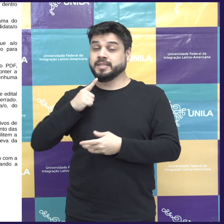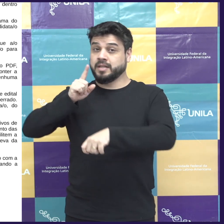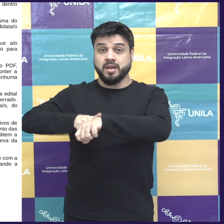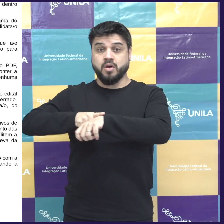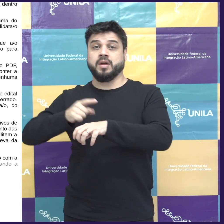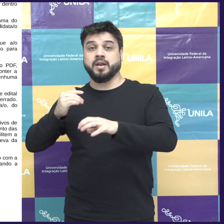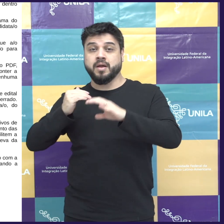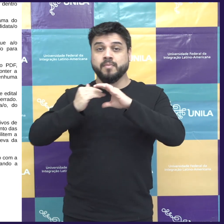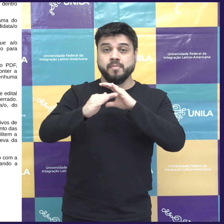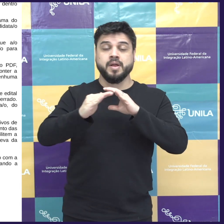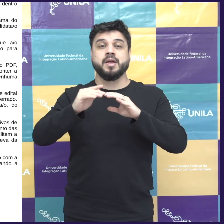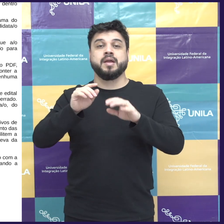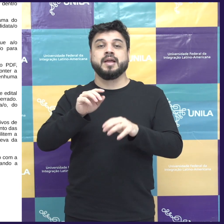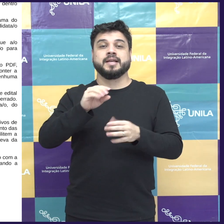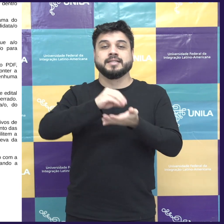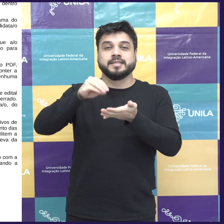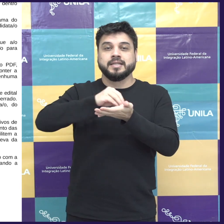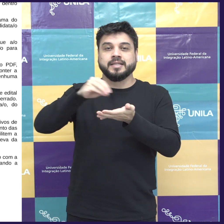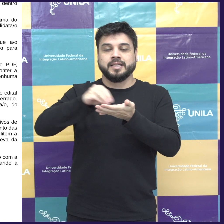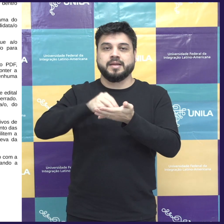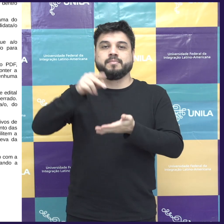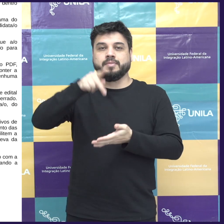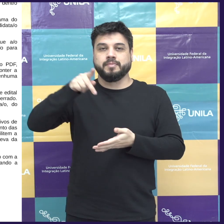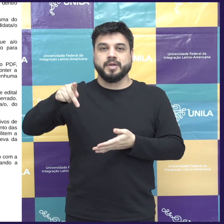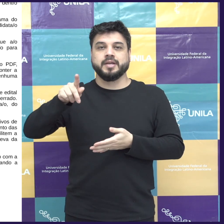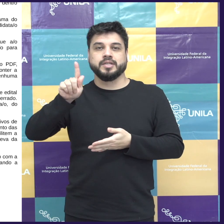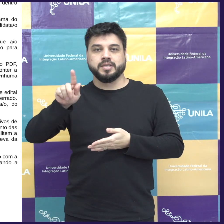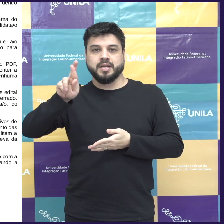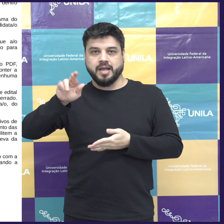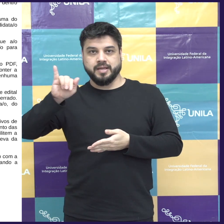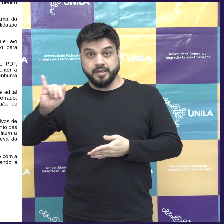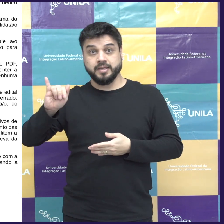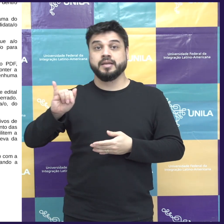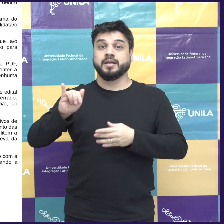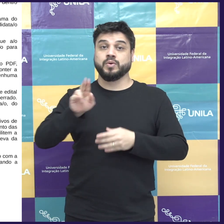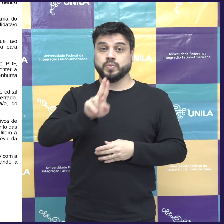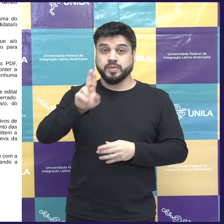do PPGRI, através do e-mail